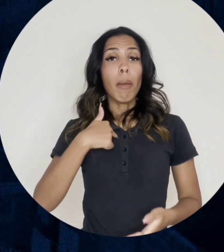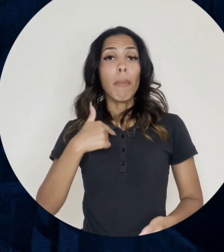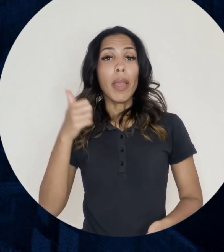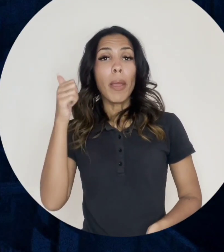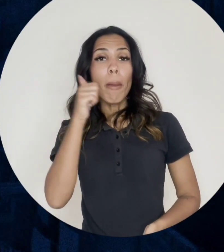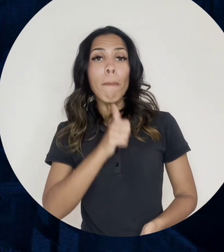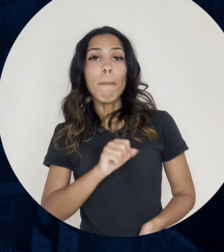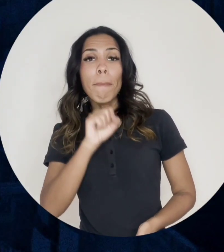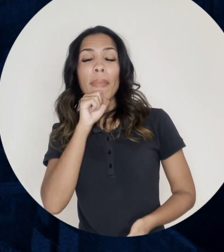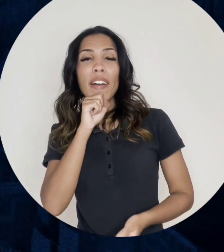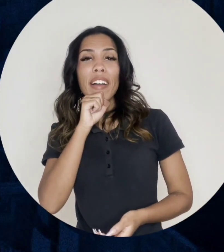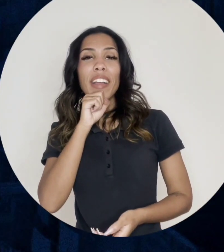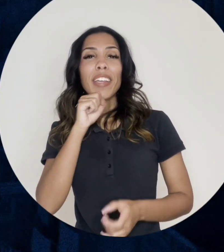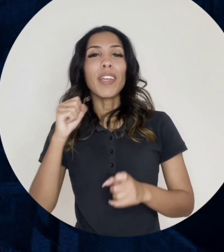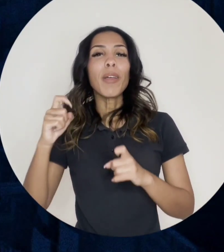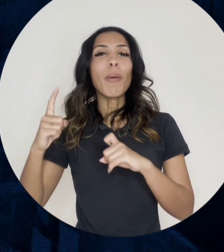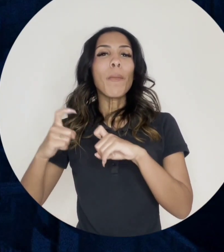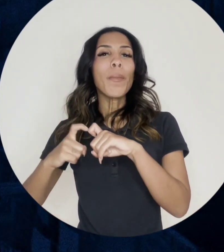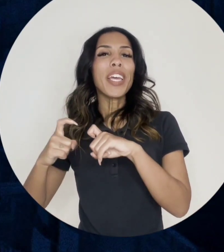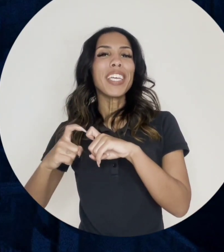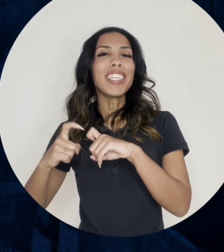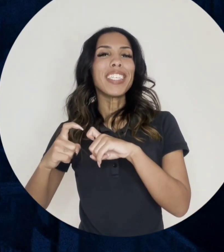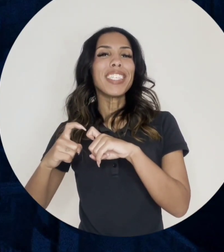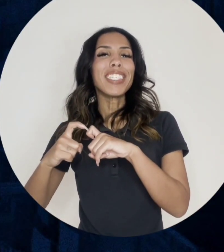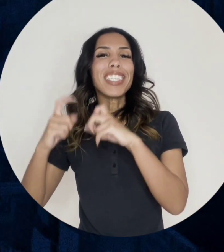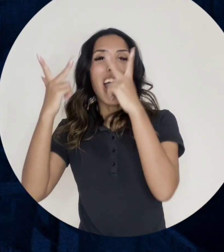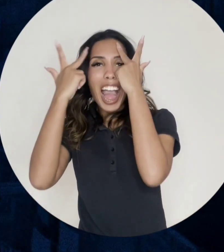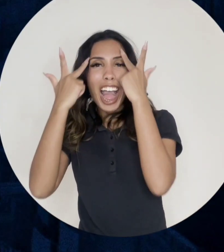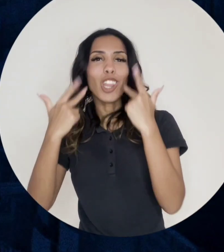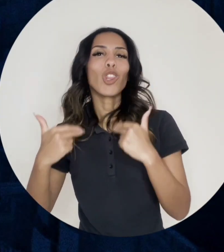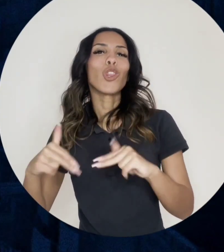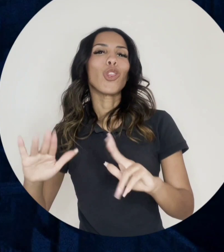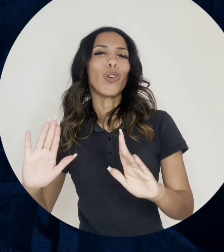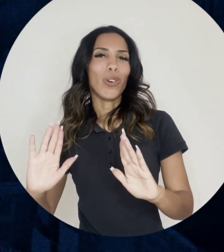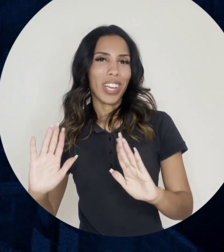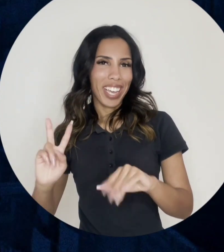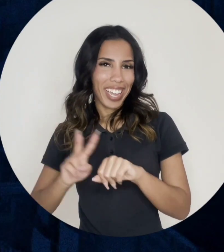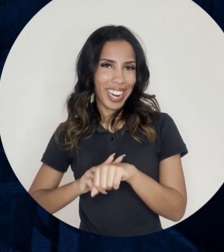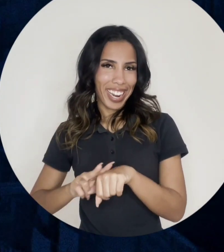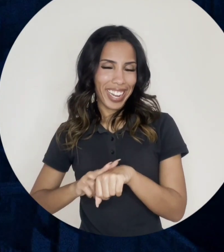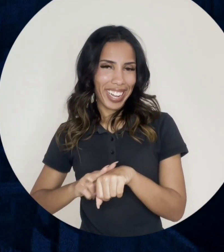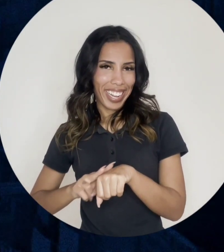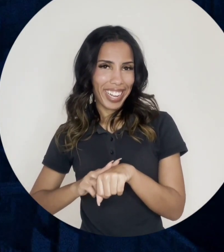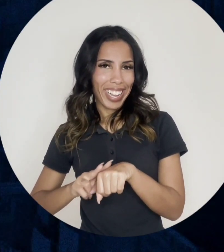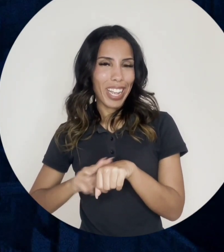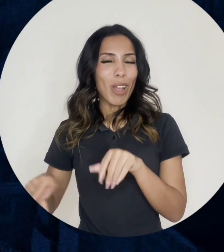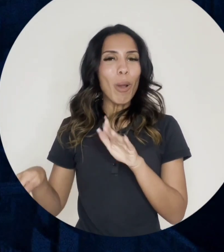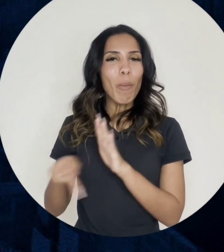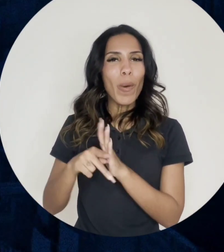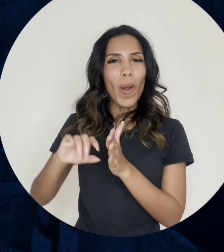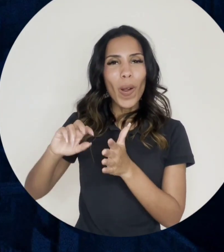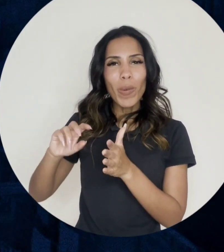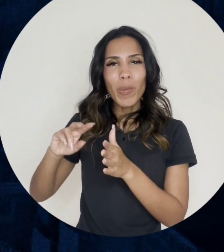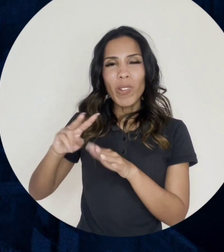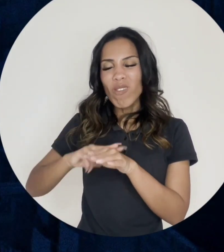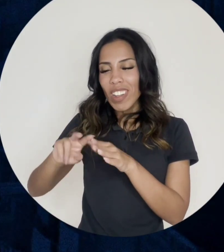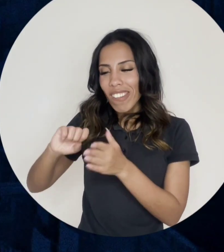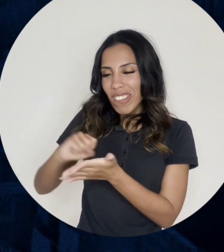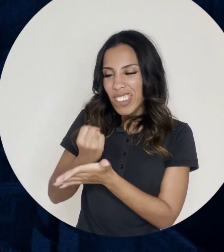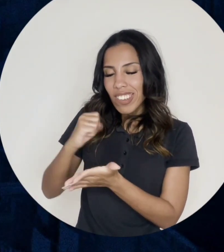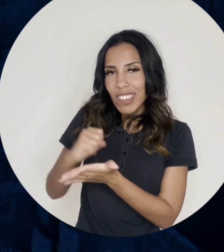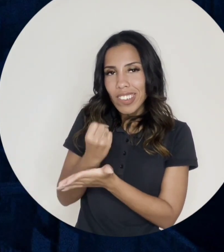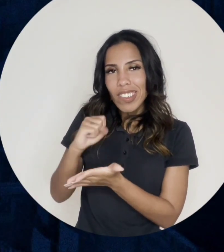a medicina Natural, da das garrafada. ervas, das garrafadas. E era um